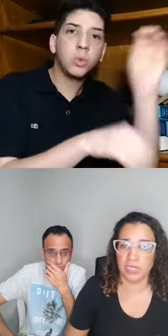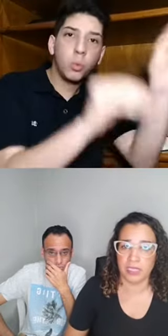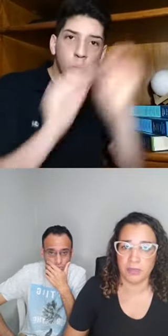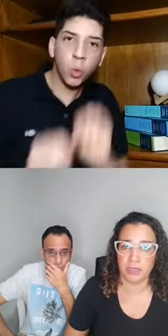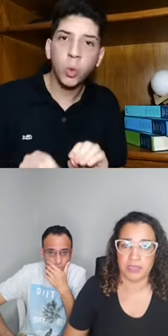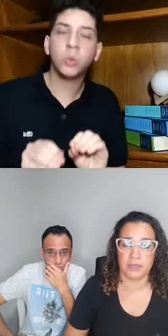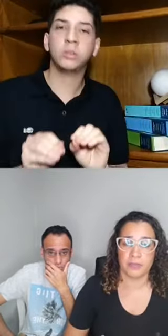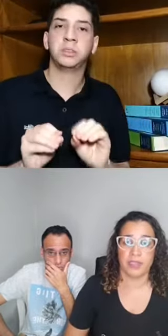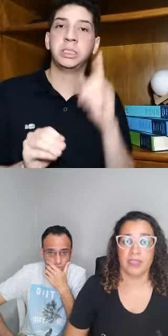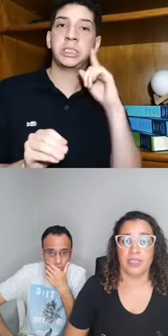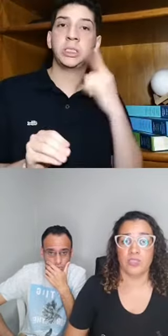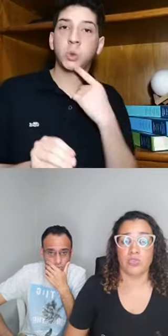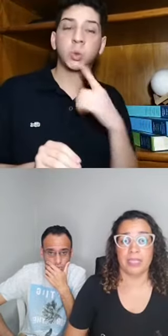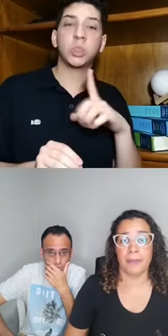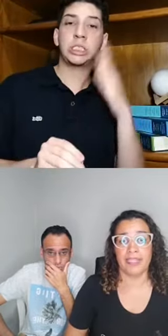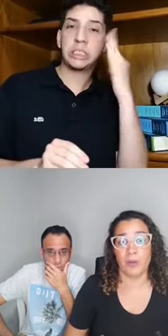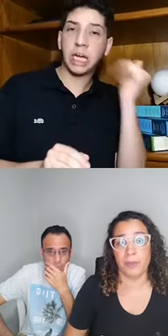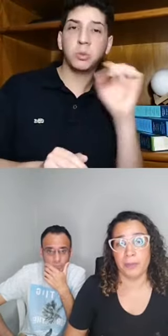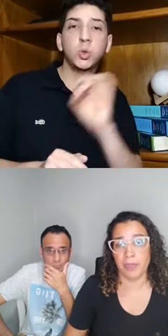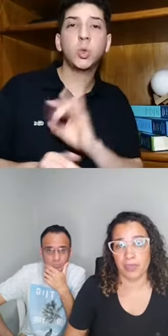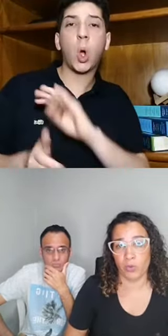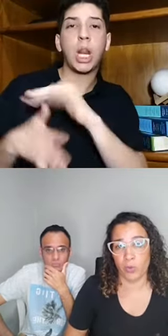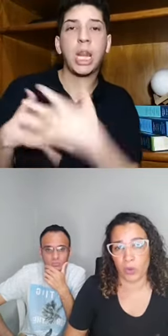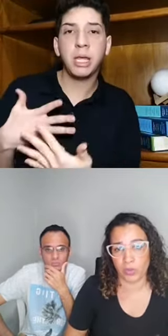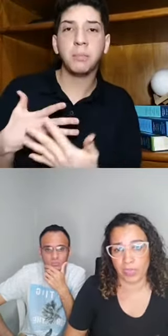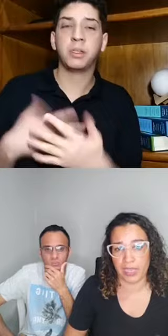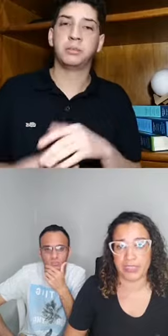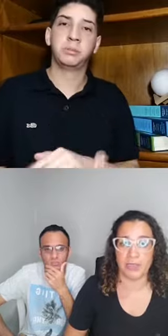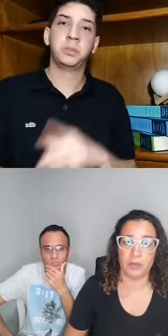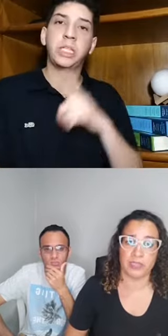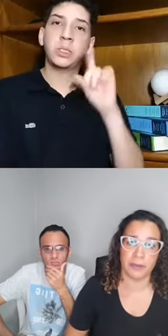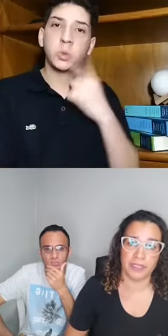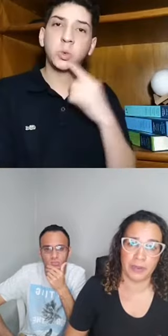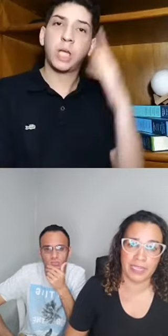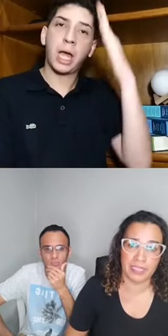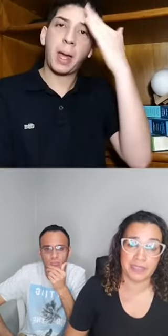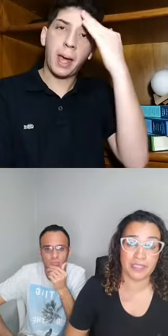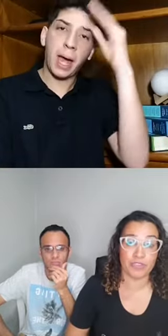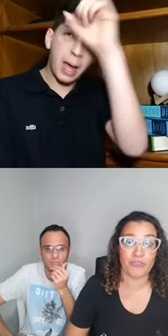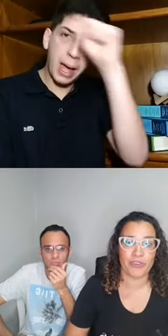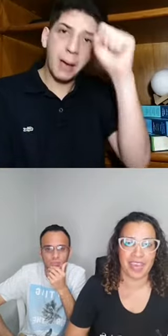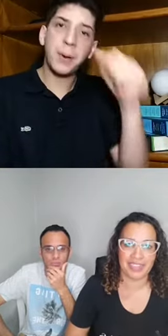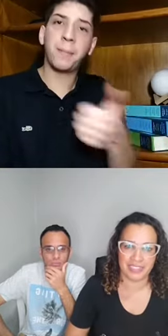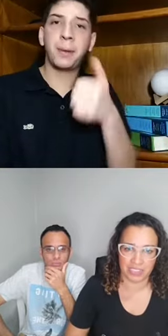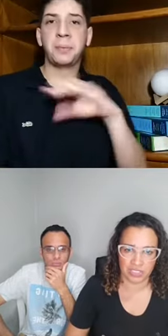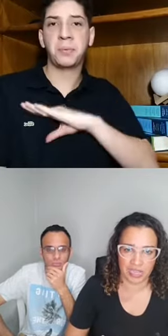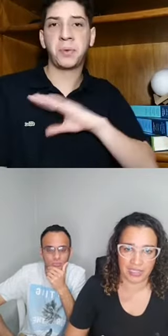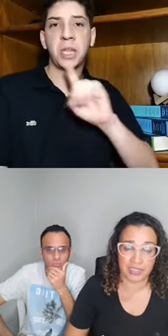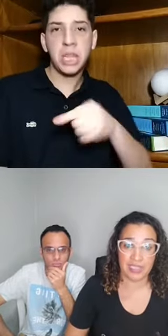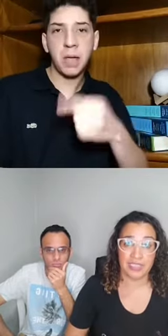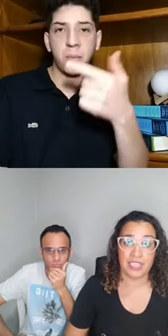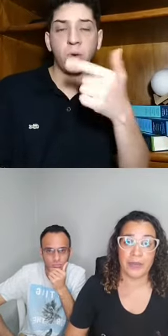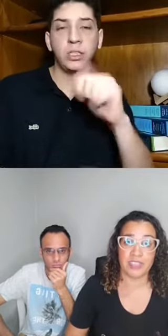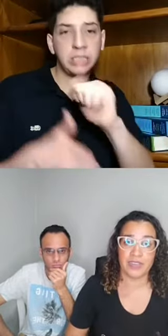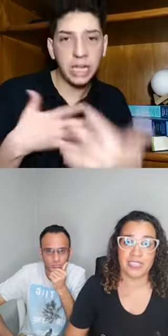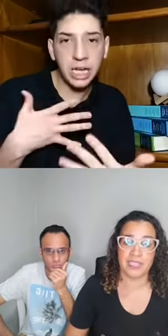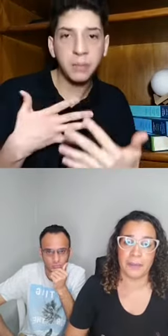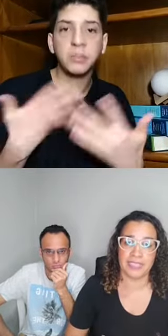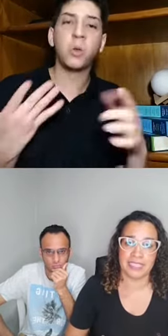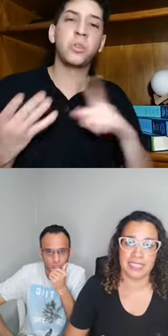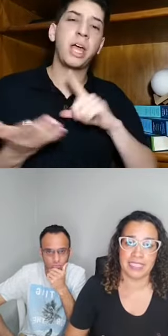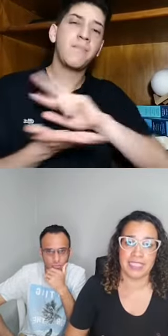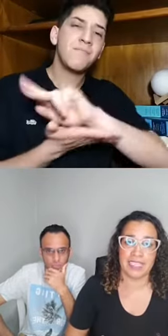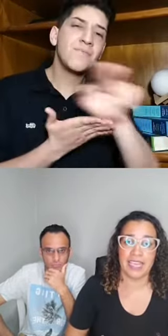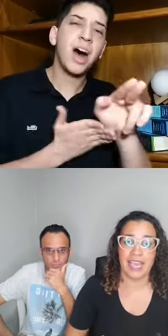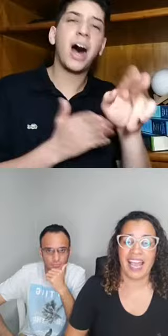só Libras, tem surdos que aprendeu primeiro o português e depois aprendeu a Libras. Então, são várias identidades. Então, às vezes, você